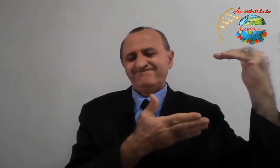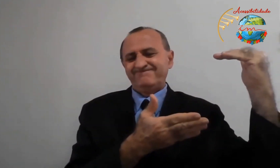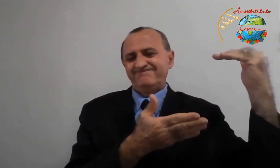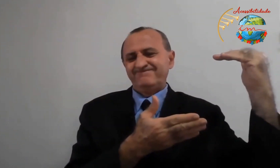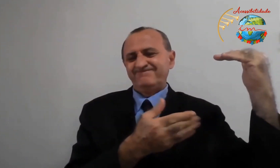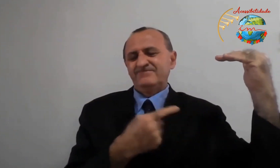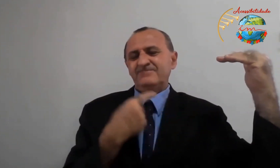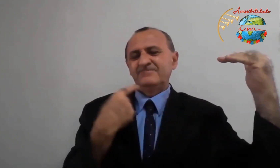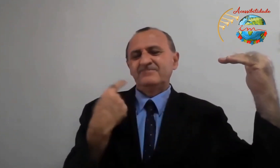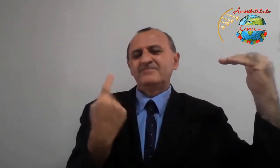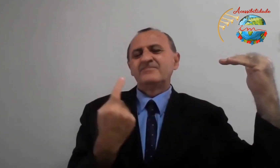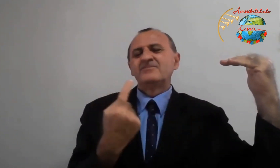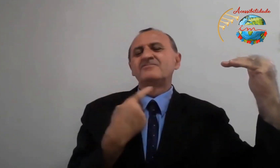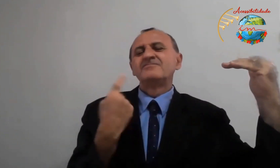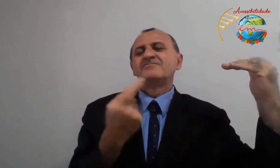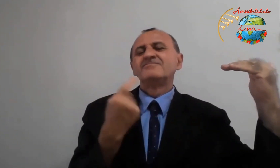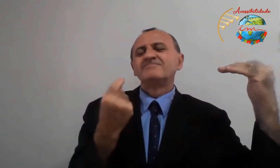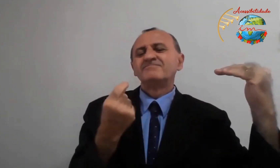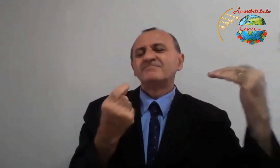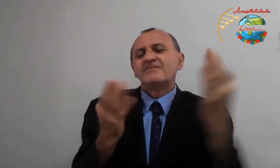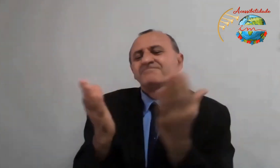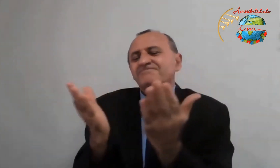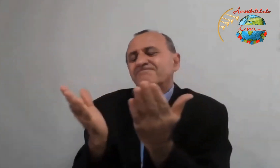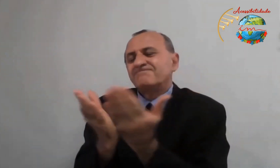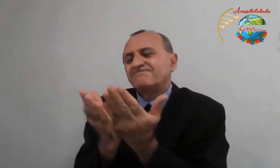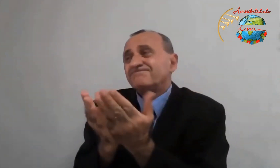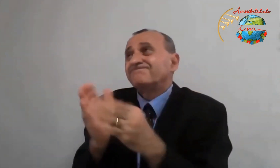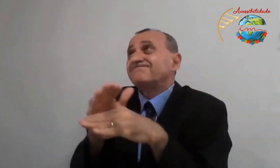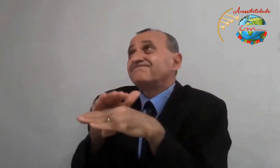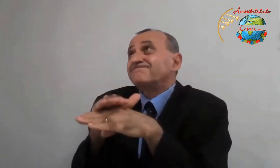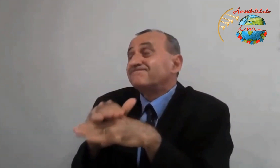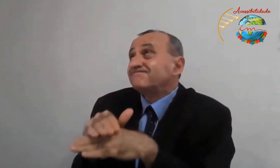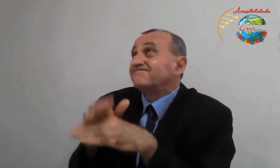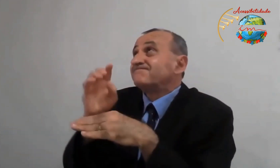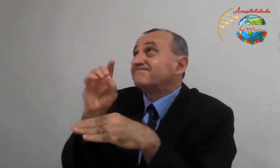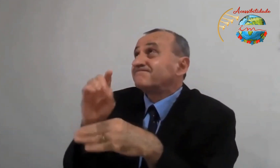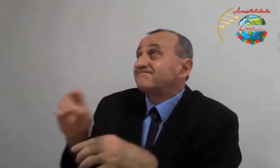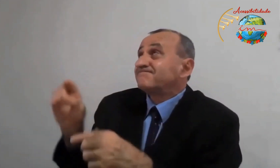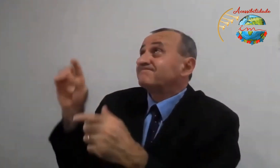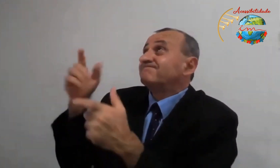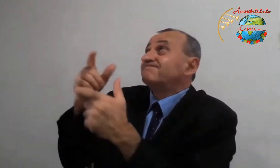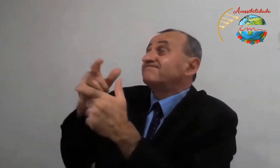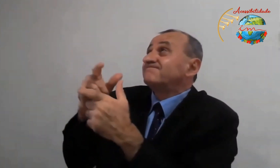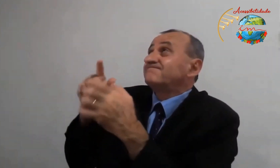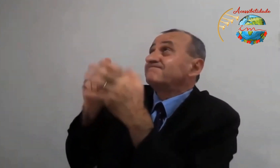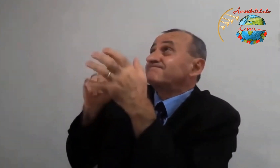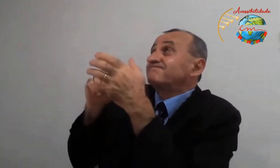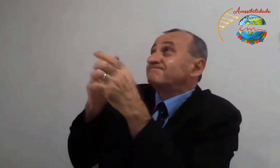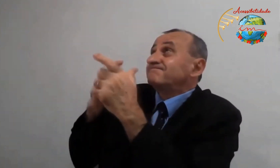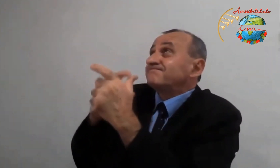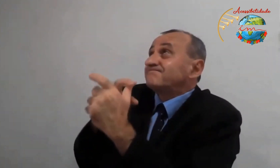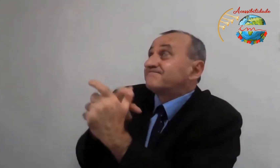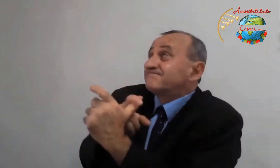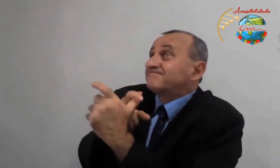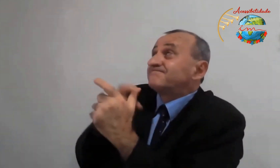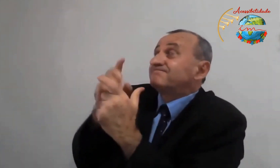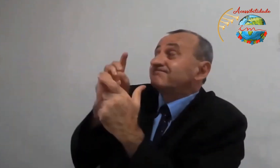Não. Nós somos servos, nossa simplicidade, na nossa humildade, a nossa